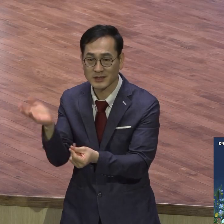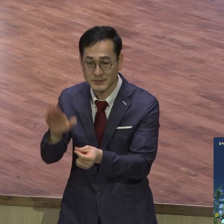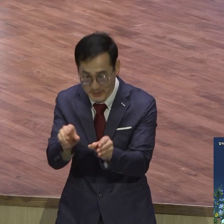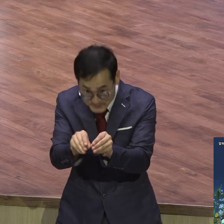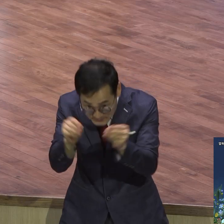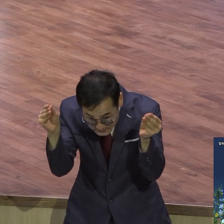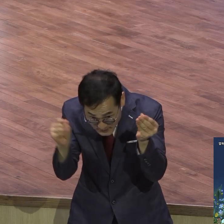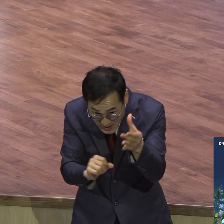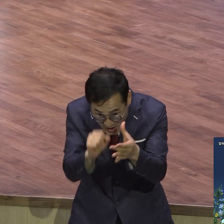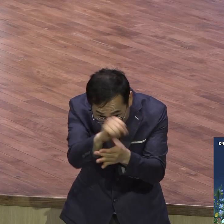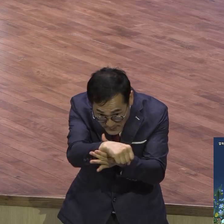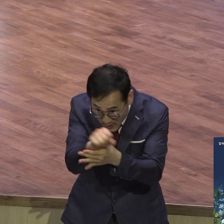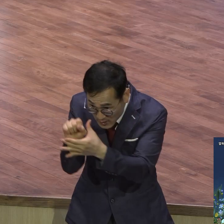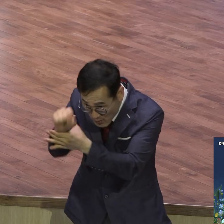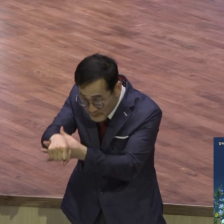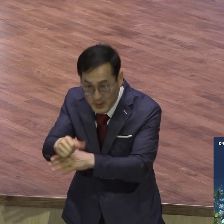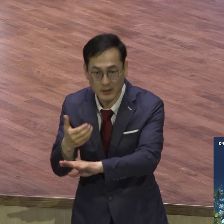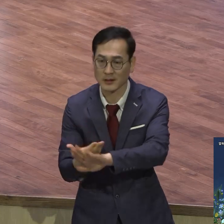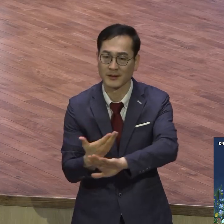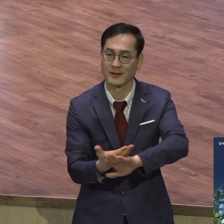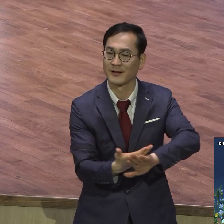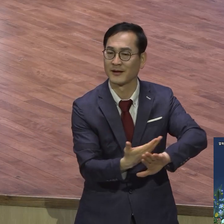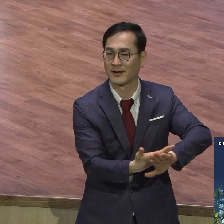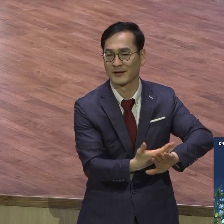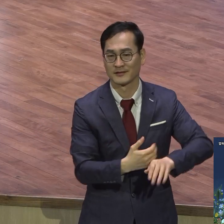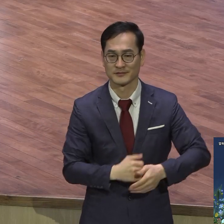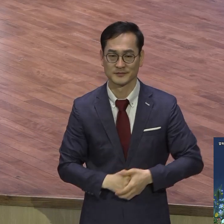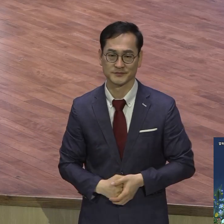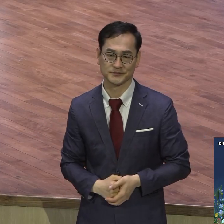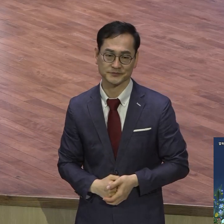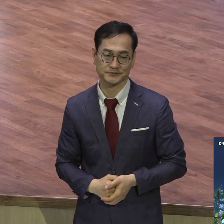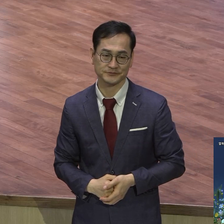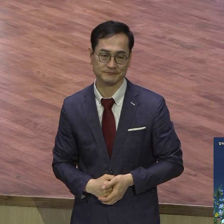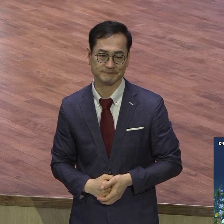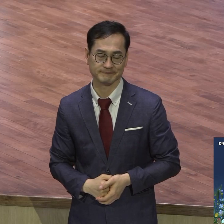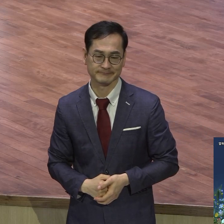열매 맺는 신앙생활 결과가 다 달라요.